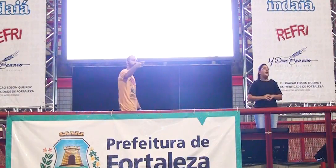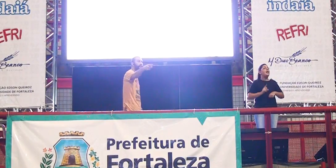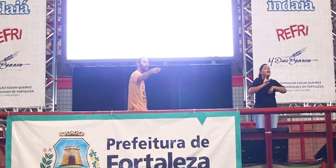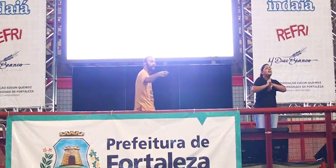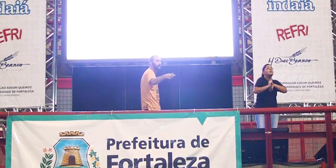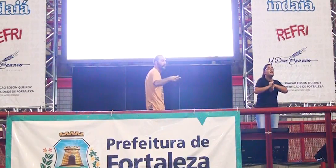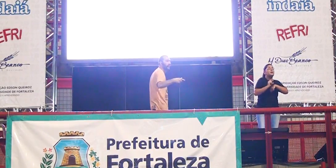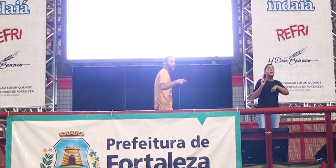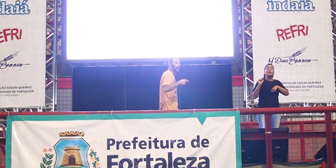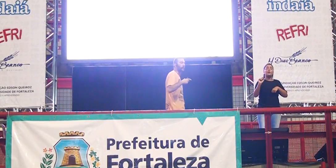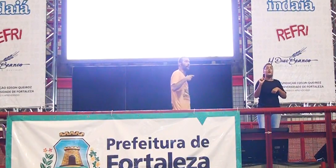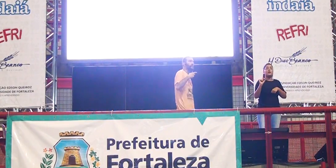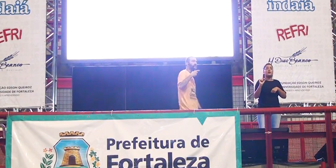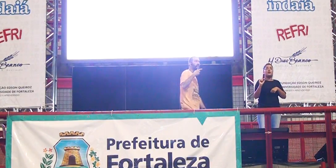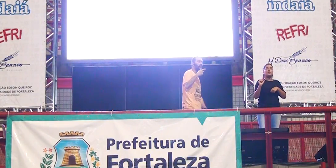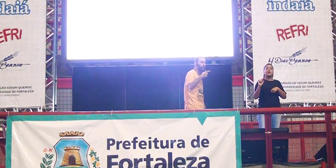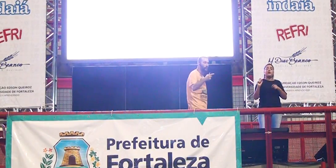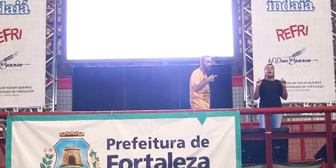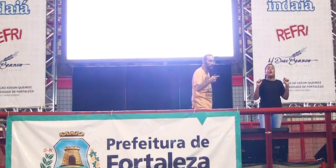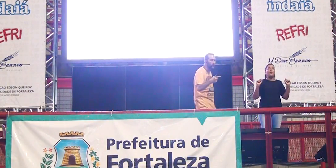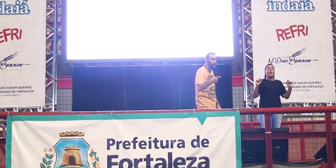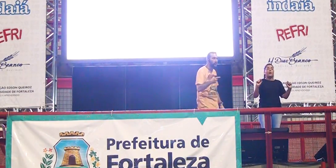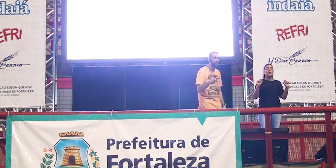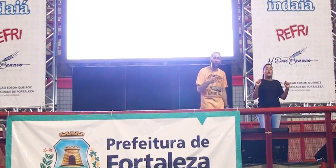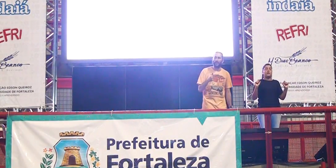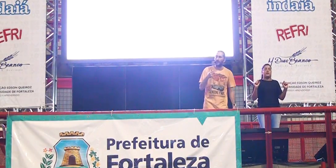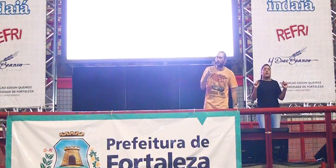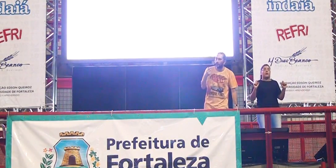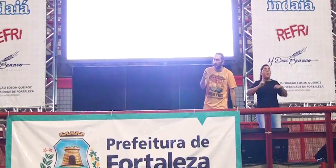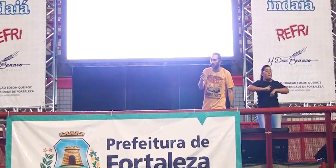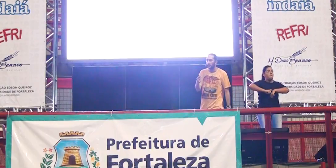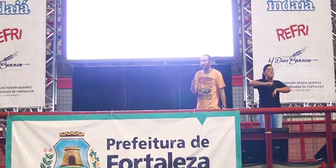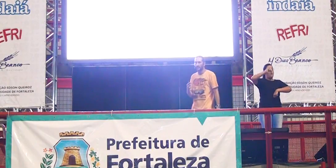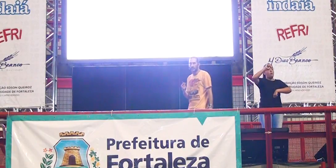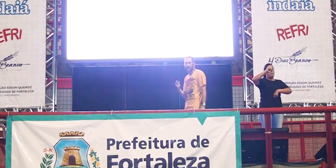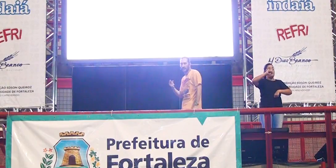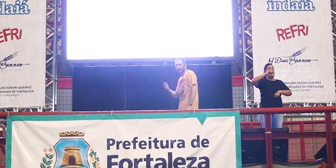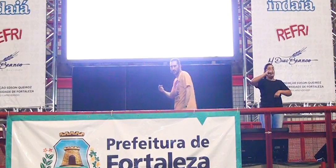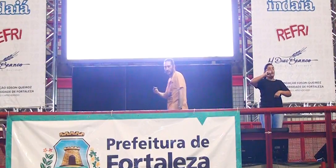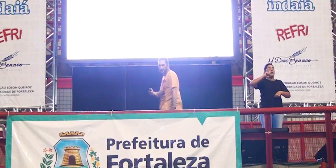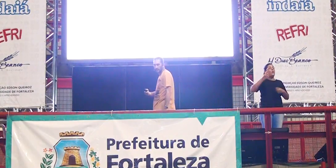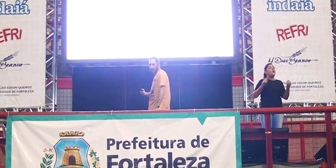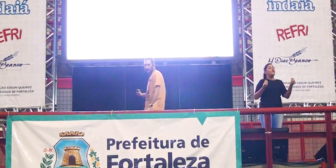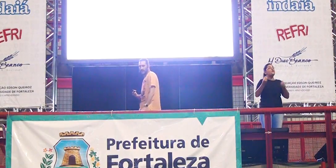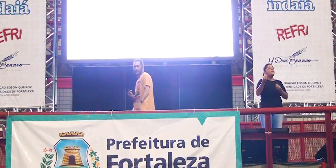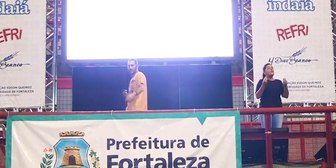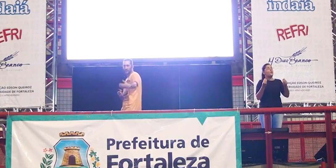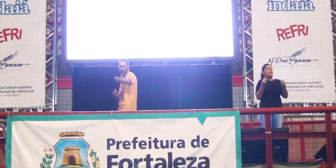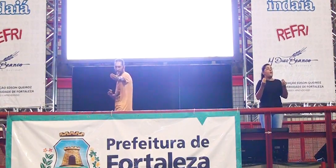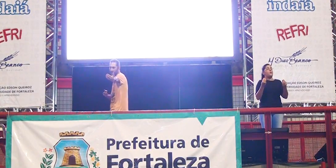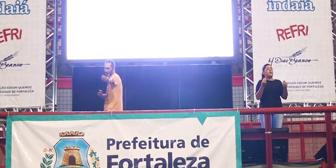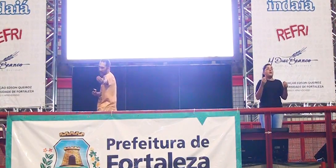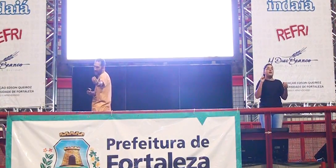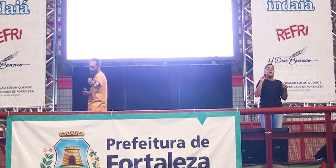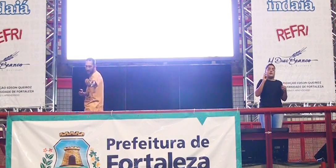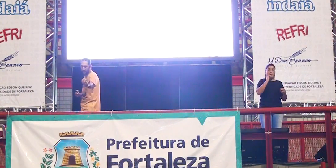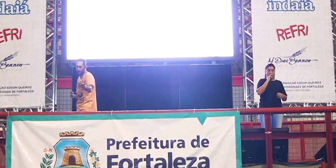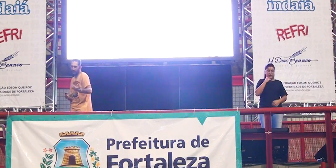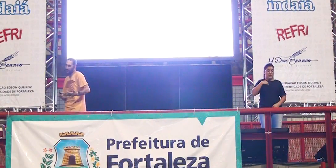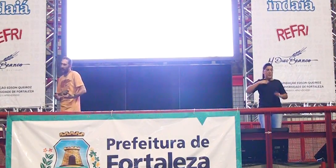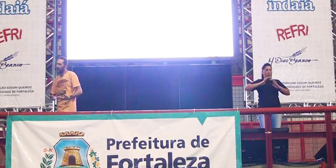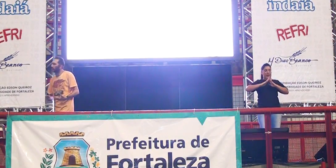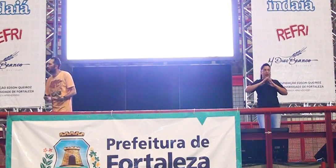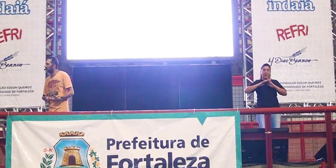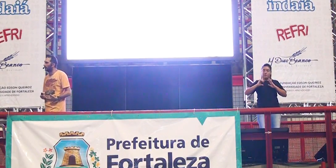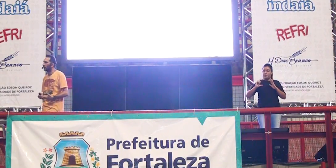tempo? É a condição de momento da atmosfera. Você saiu de casa